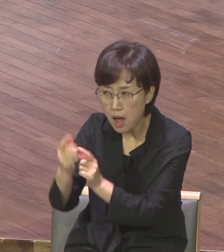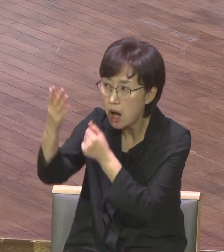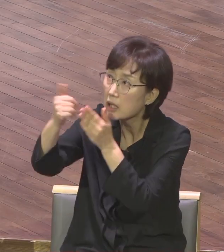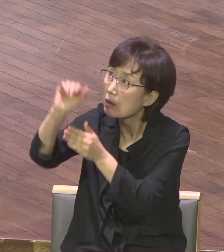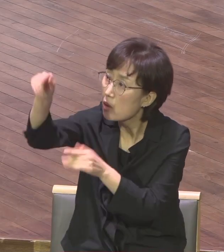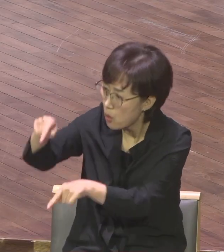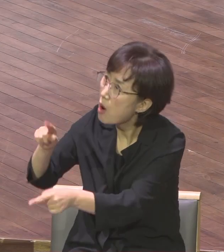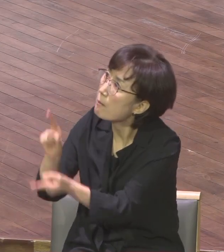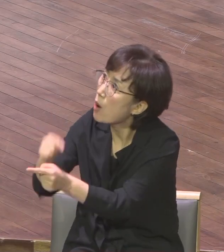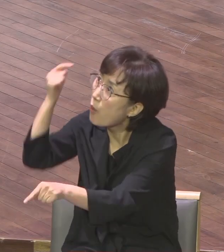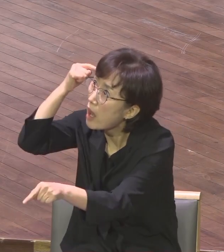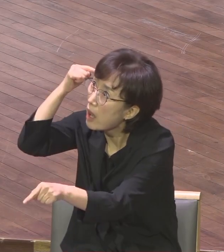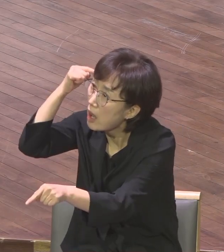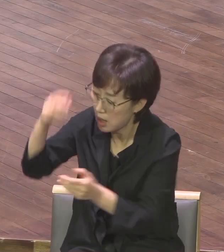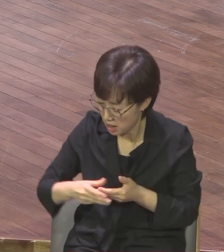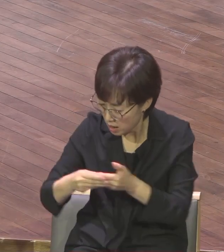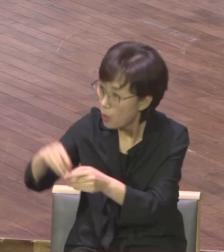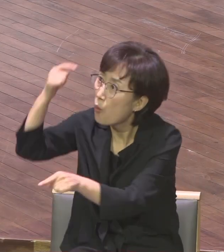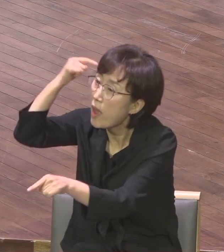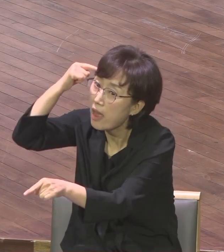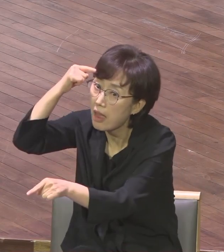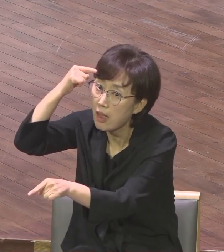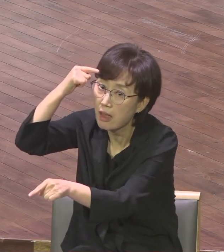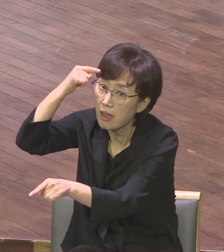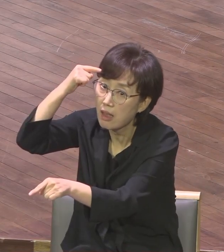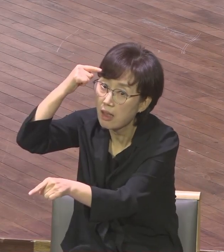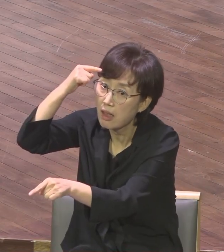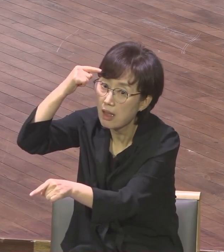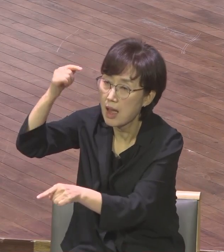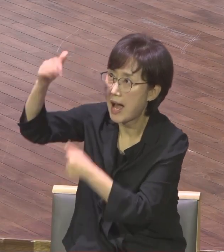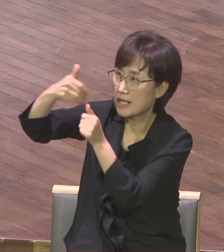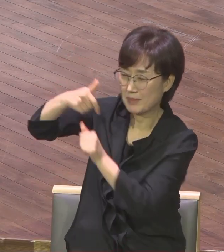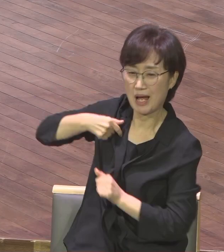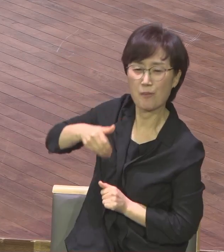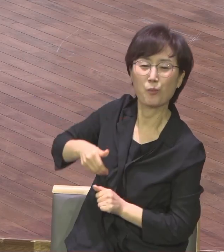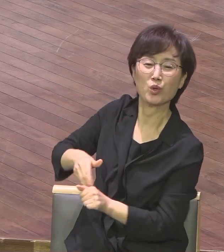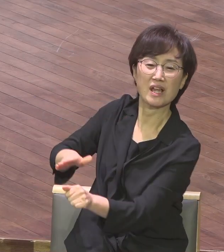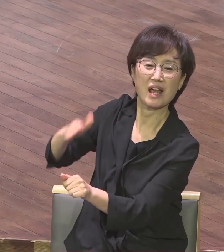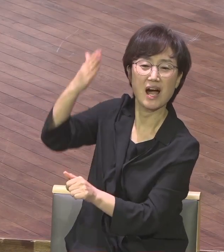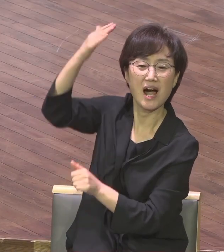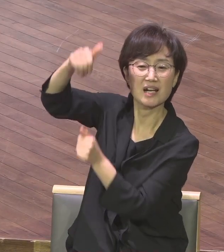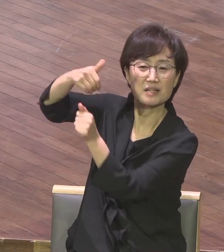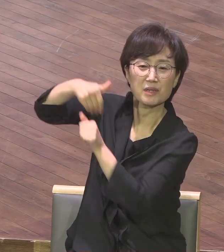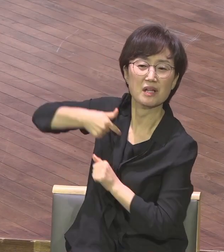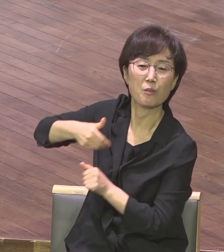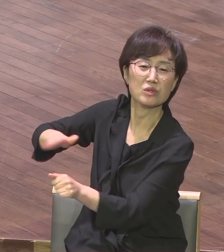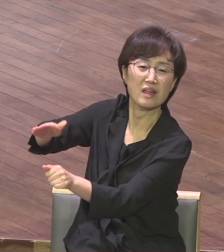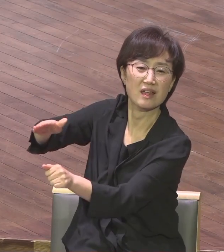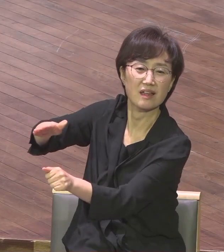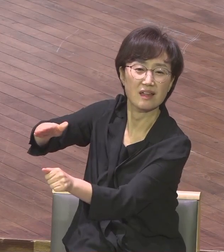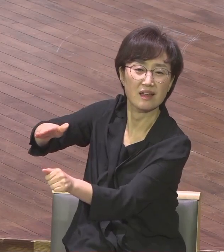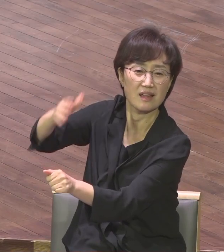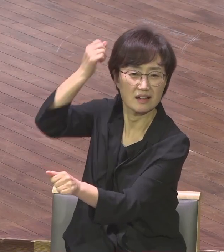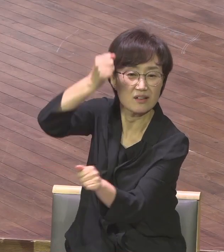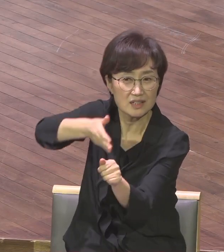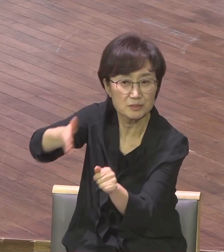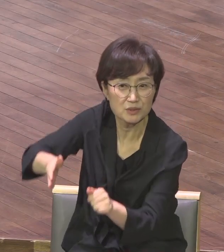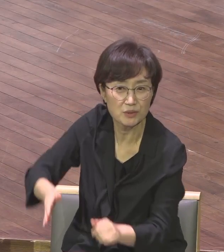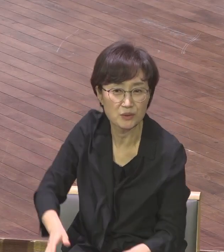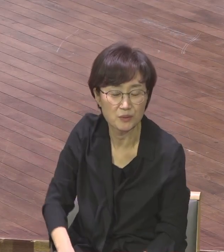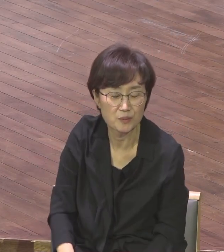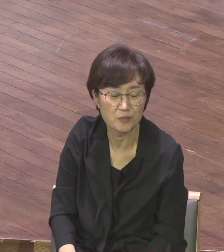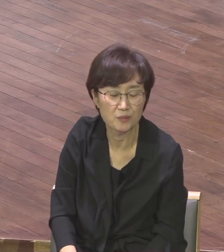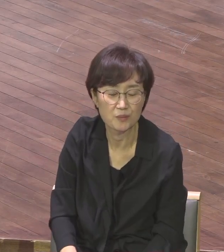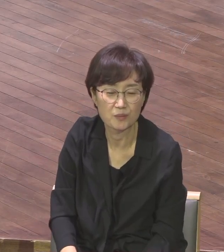왜 이곳으로 오게 했을까? 보내심을 받은 자의 이 정체성은 어디든지 적용되기 바랍니다.